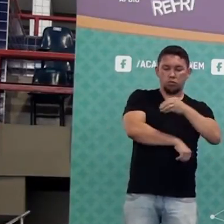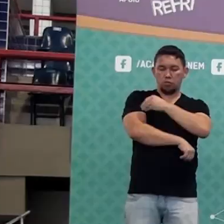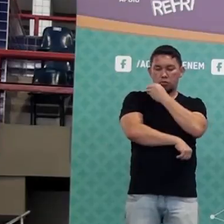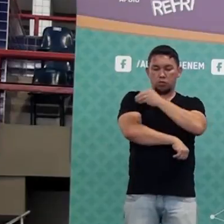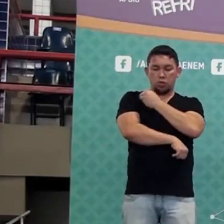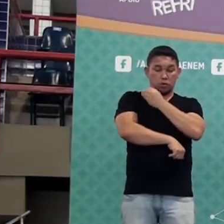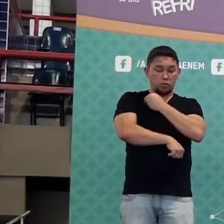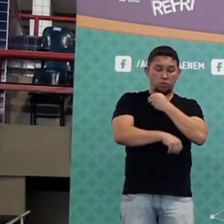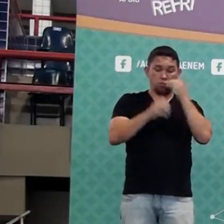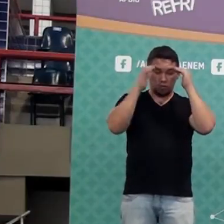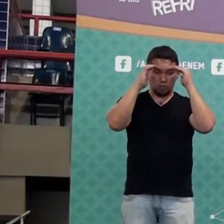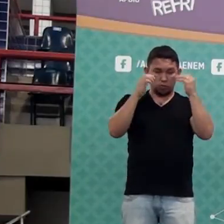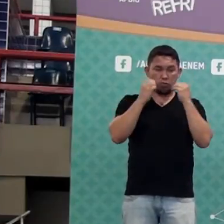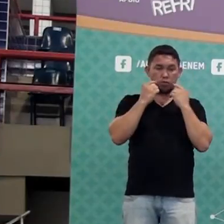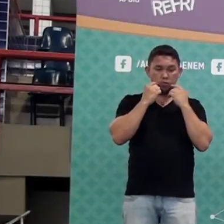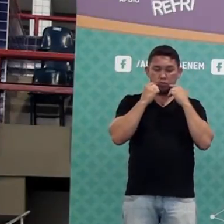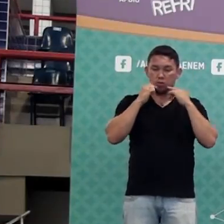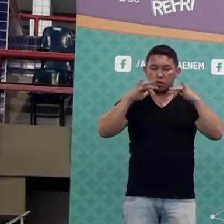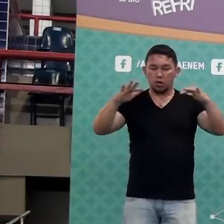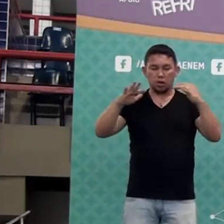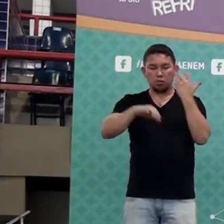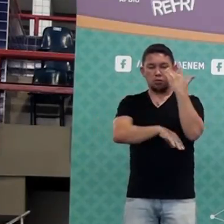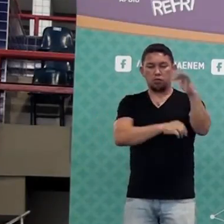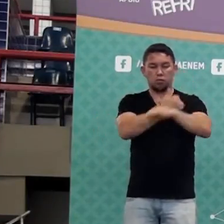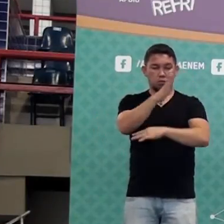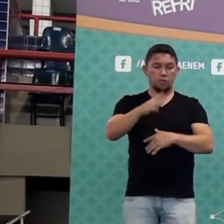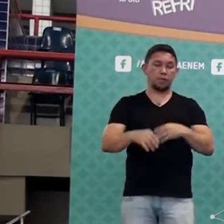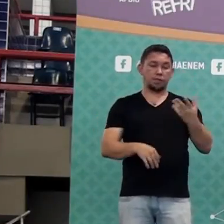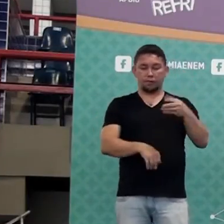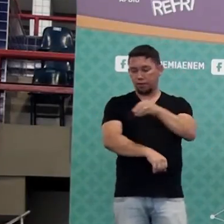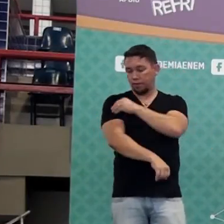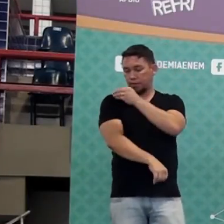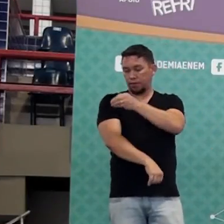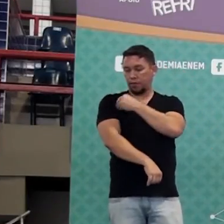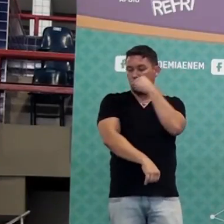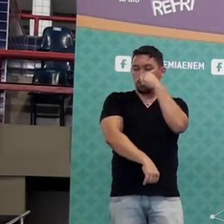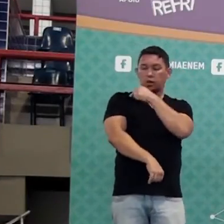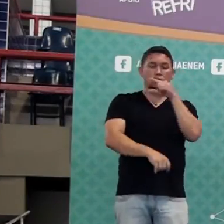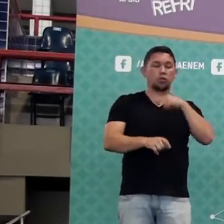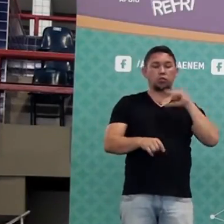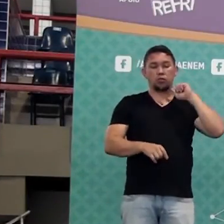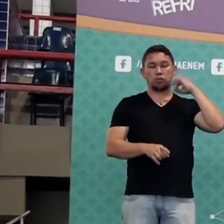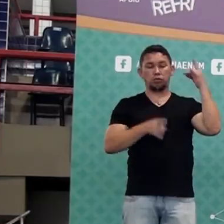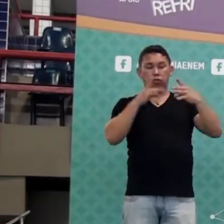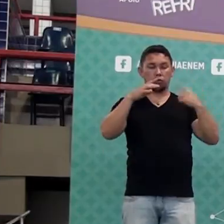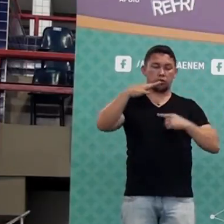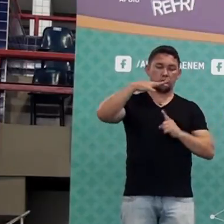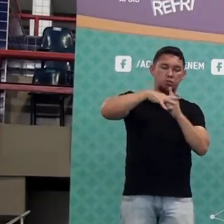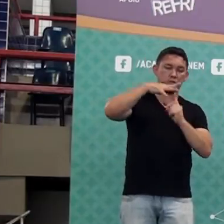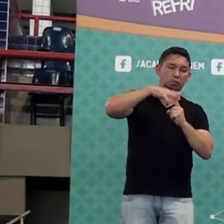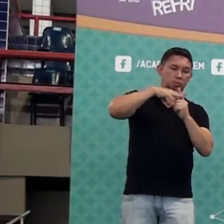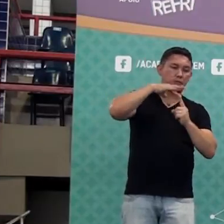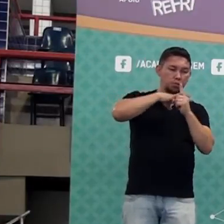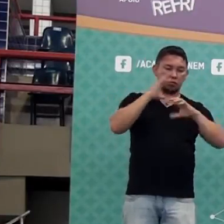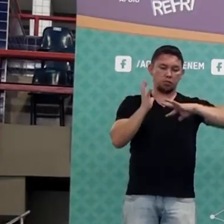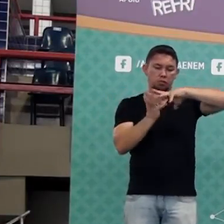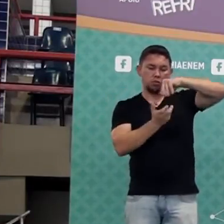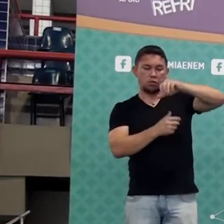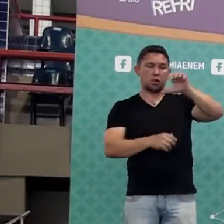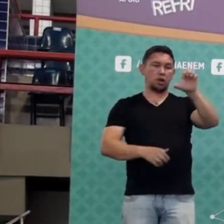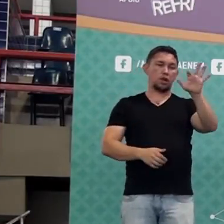vista ambiental. Tá aí, vocês estão vendo, ó. O etanol provoca pouco efeito estufa,